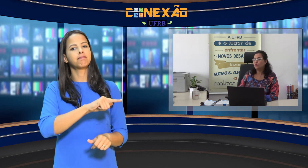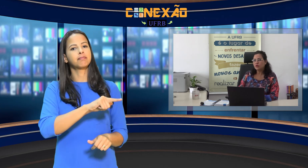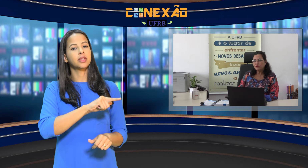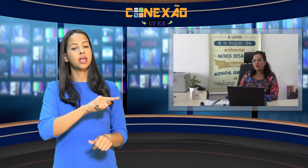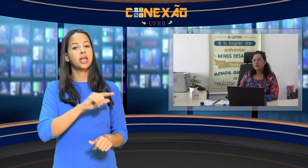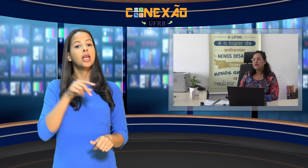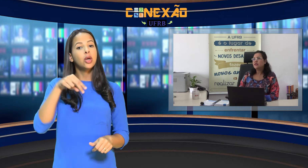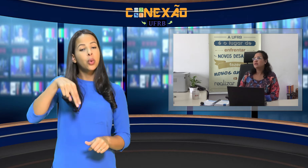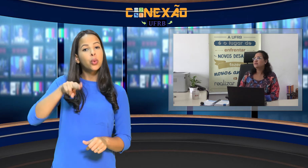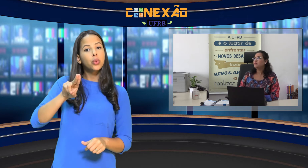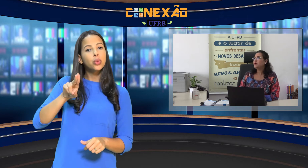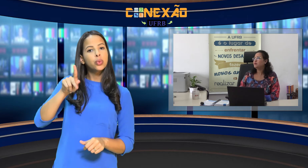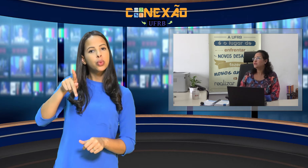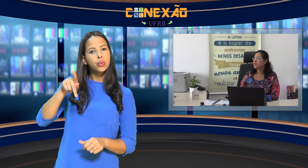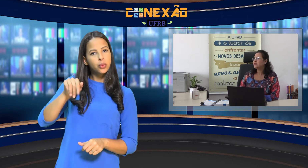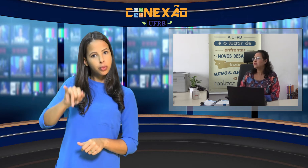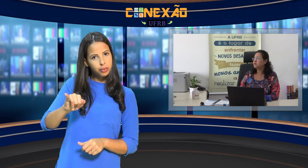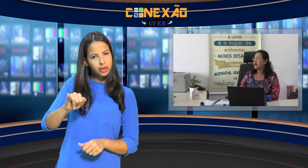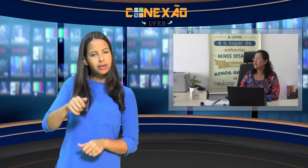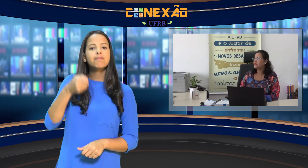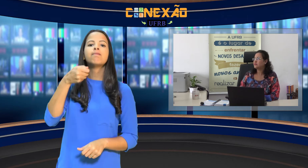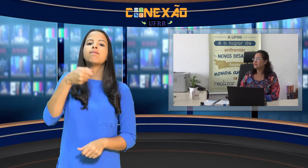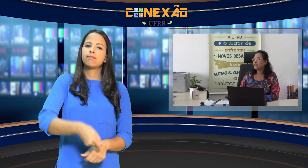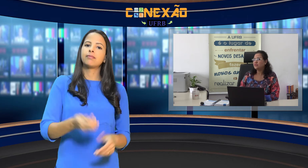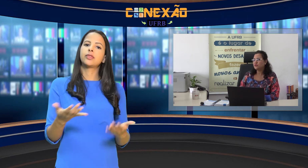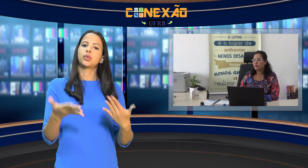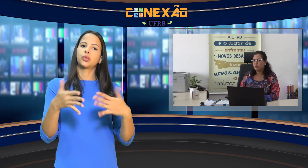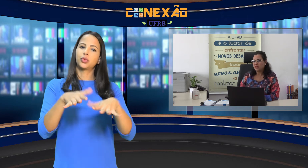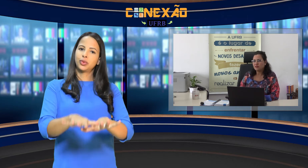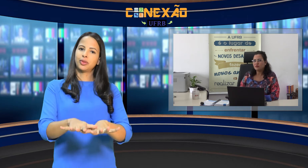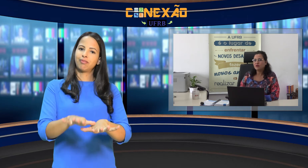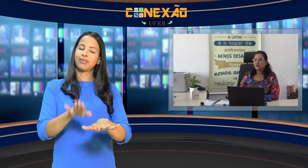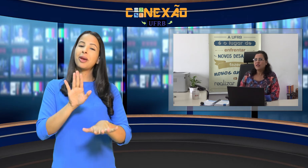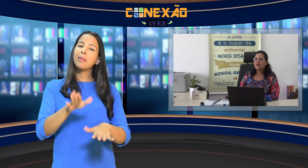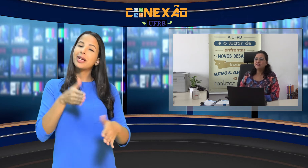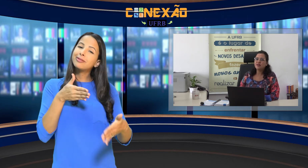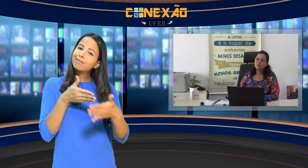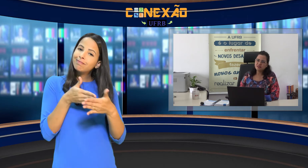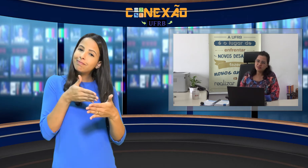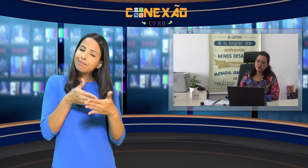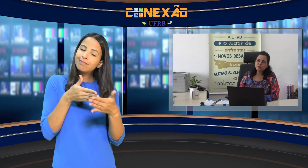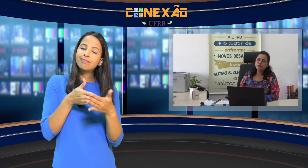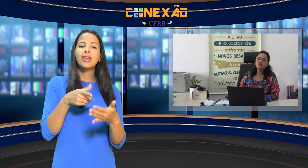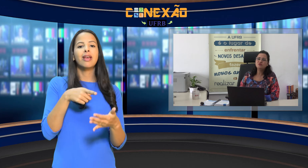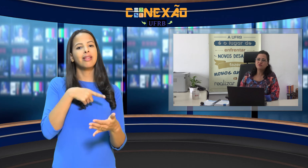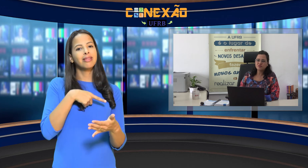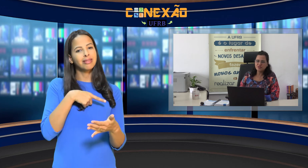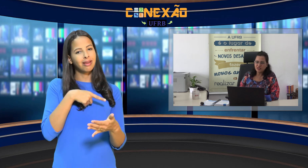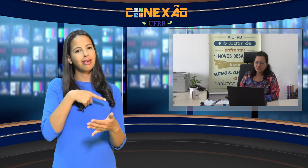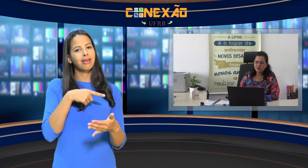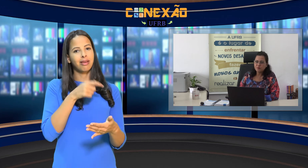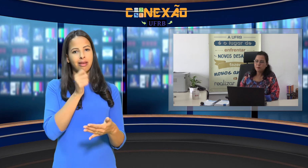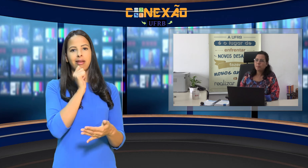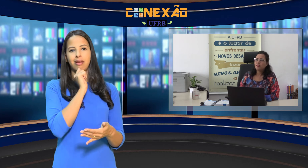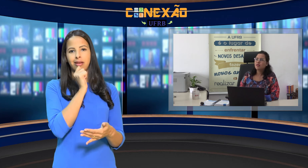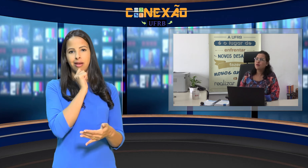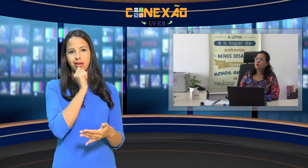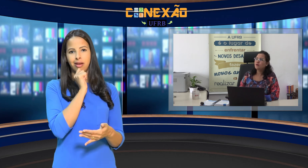um núcleo. Sabemos que esse espaço, neste momento, ele termina sendo um pouco